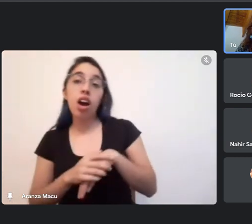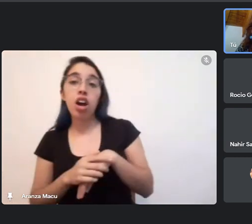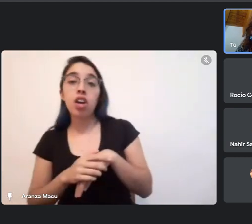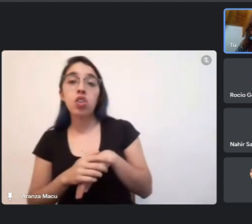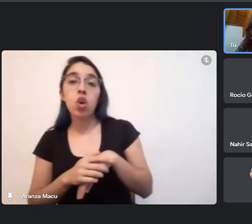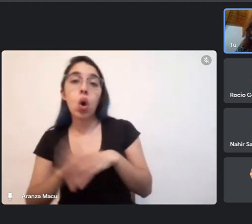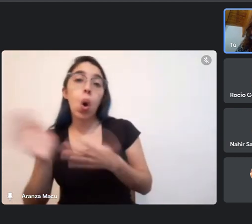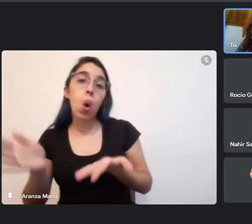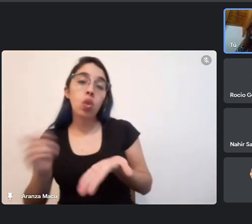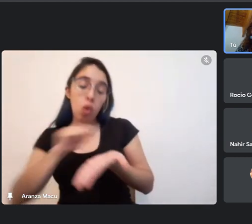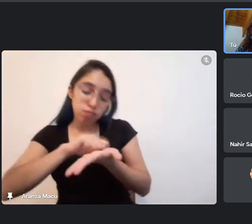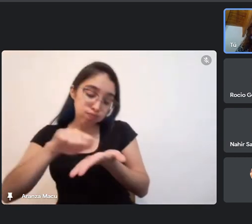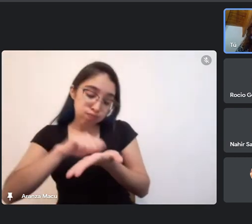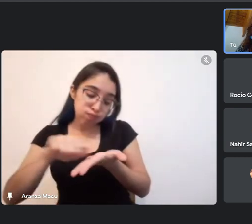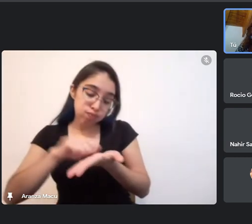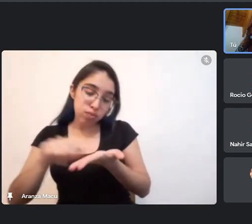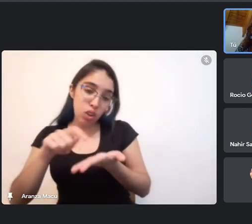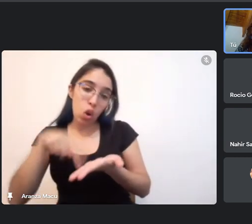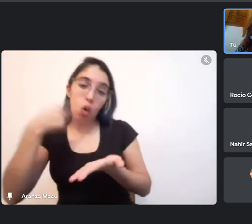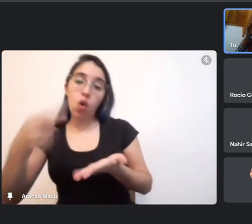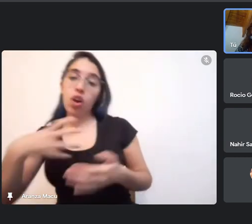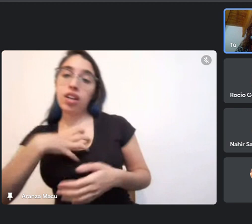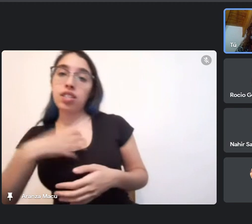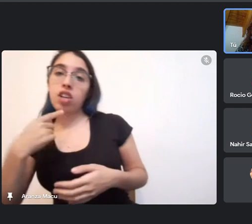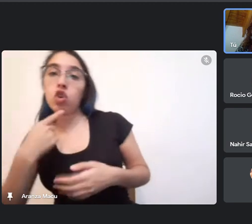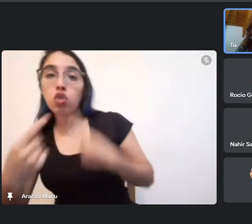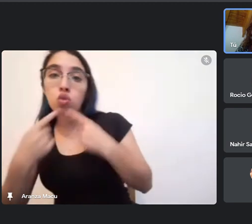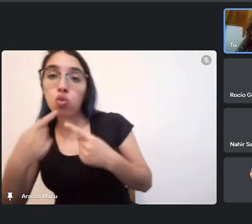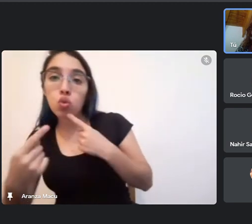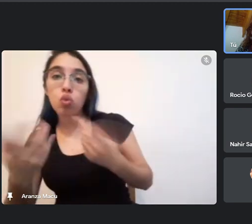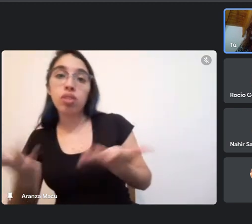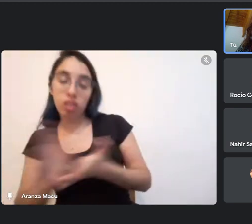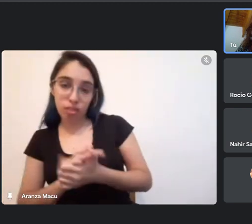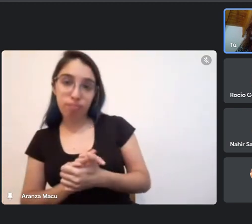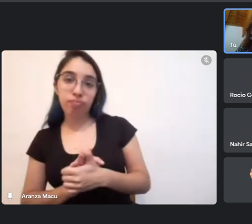venía a consulta, no dejen para el día del parcial.